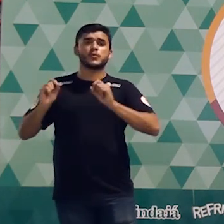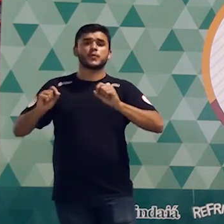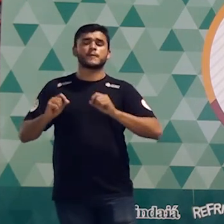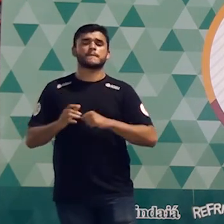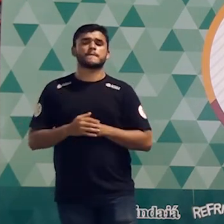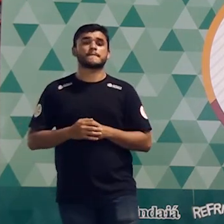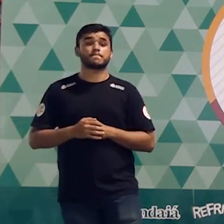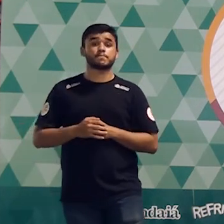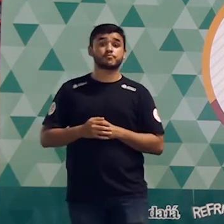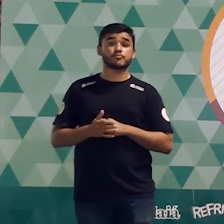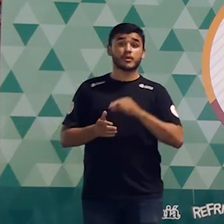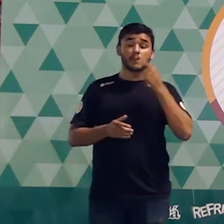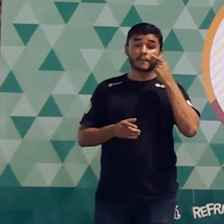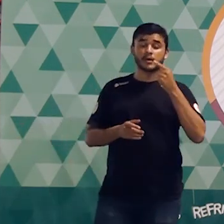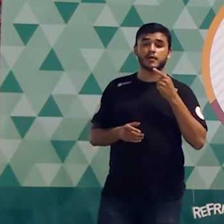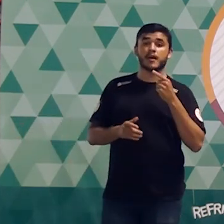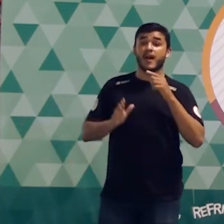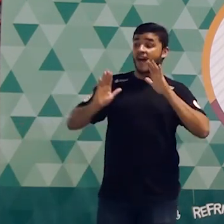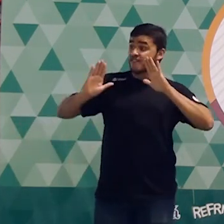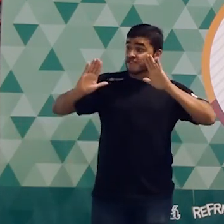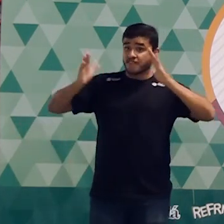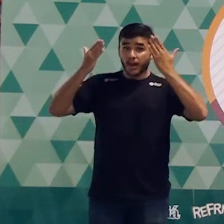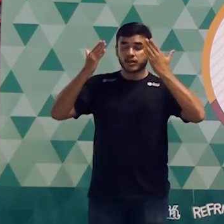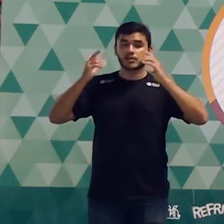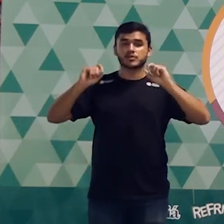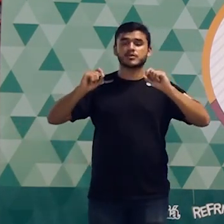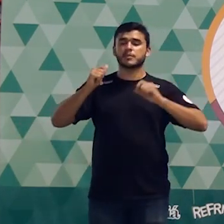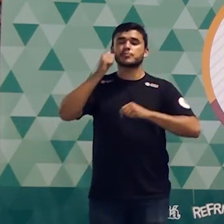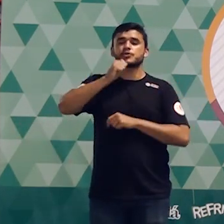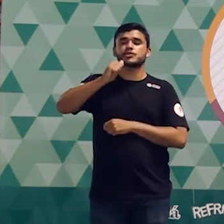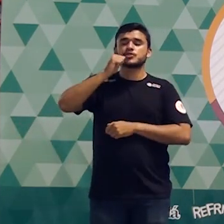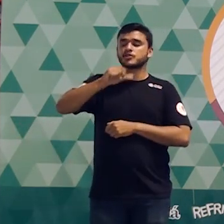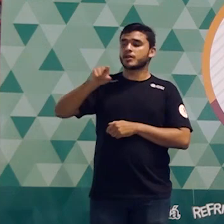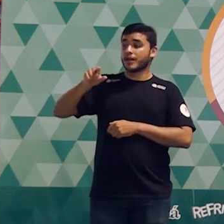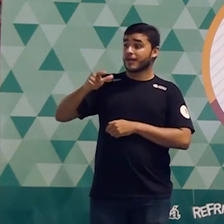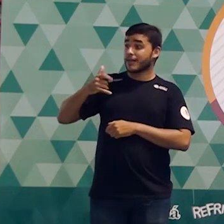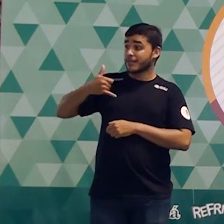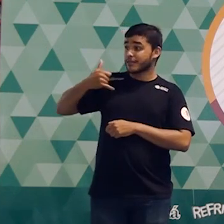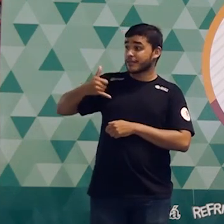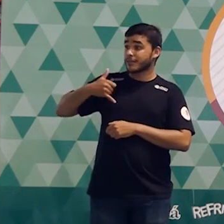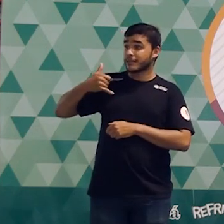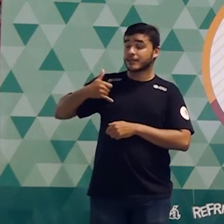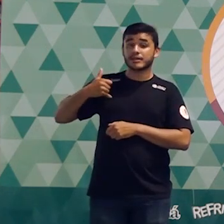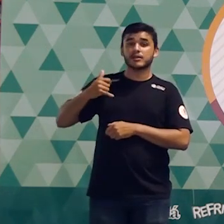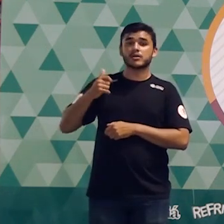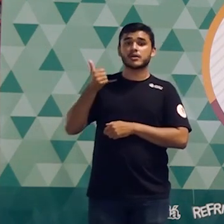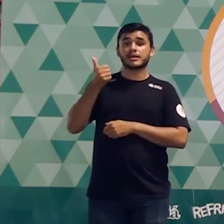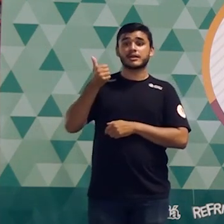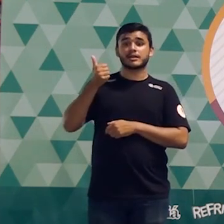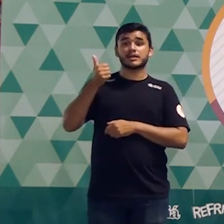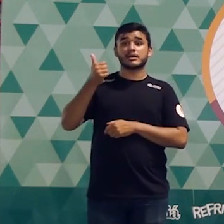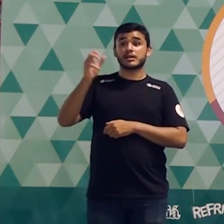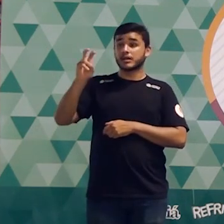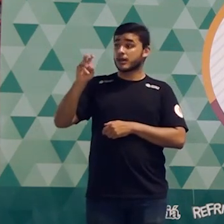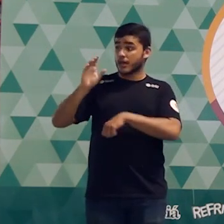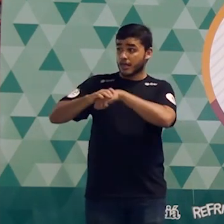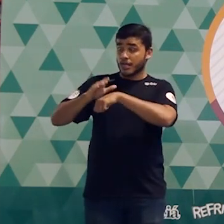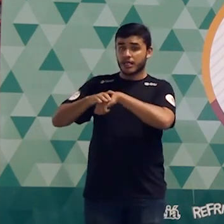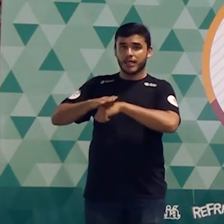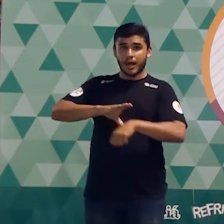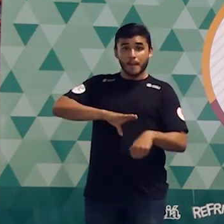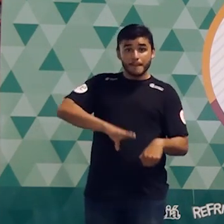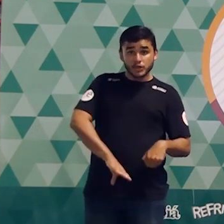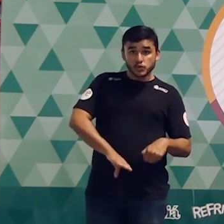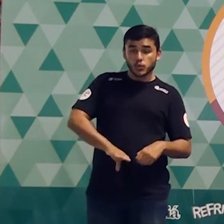Os 15 anos era uma festa que se fazia quando as meninas atingiam a primeira menarca. O que é isso? A primeira vez que elas